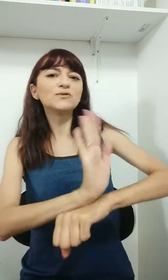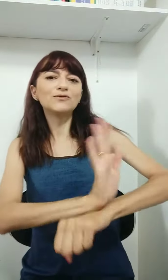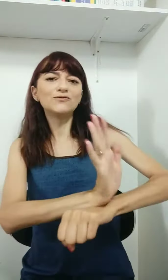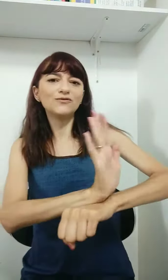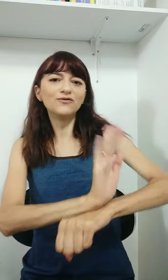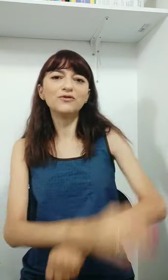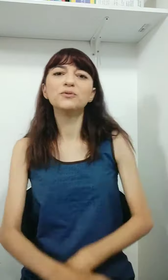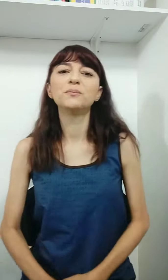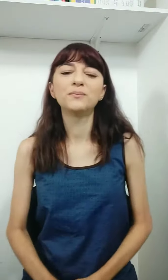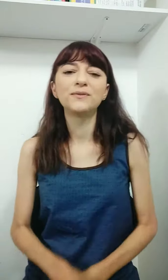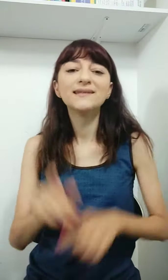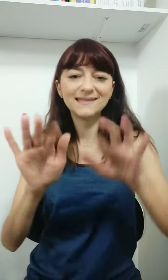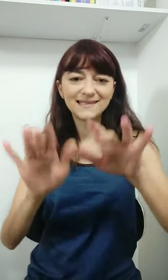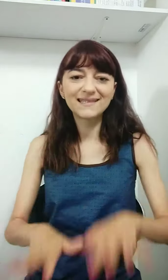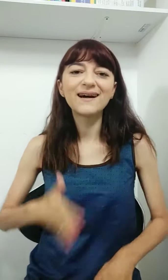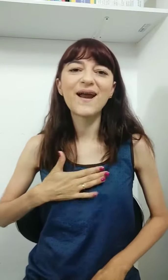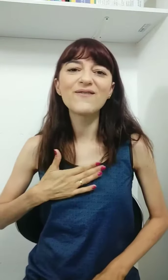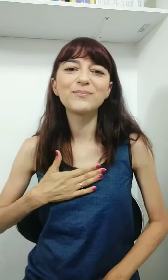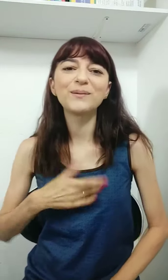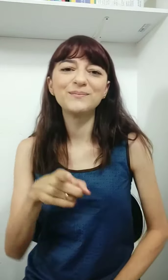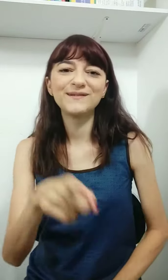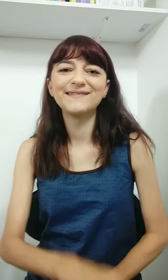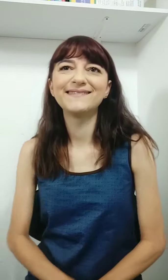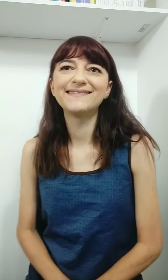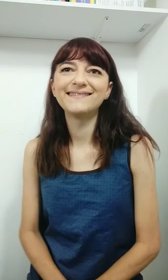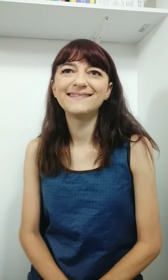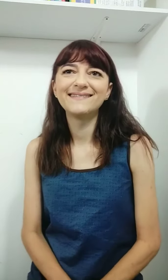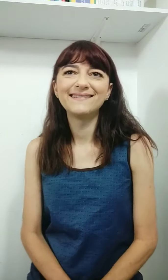só. O que vocês acham que eu quis dizer com essa frase?